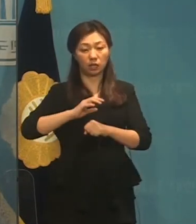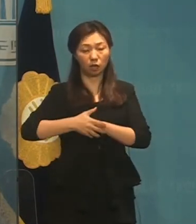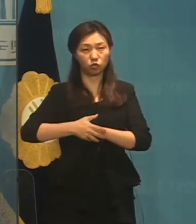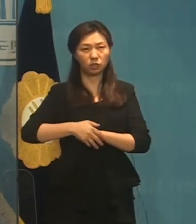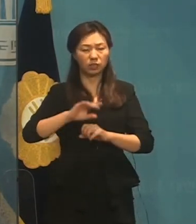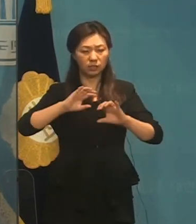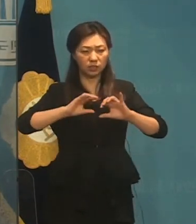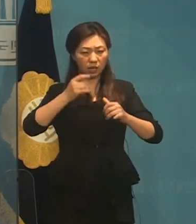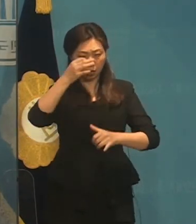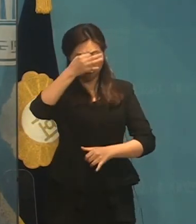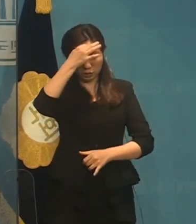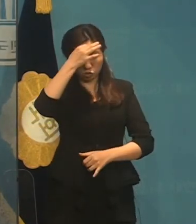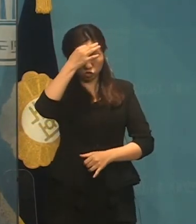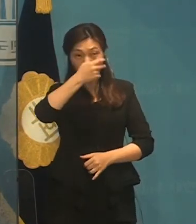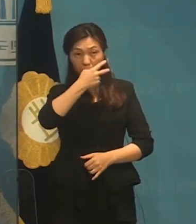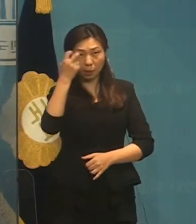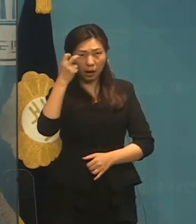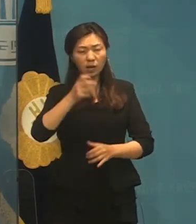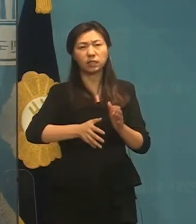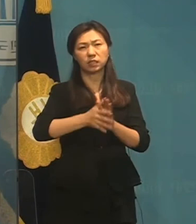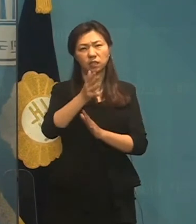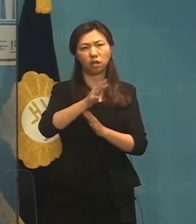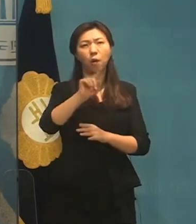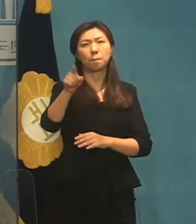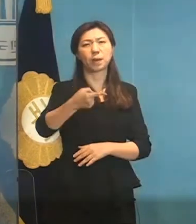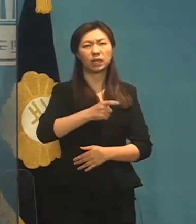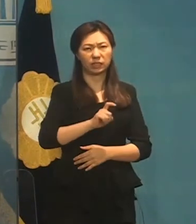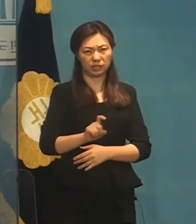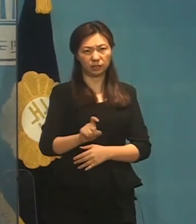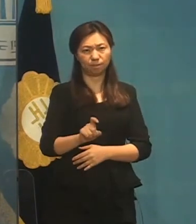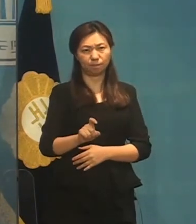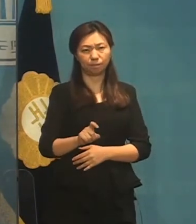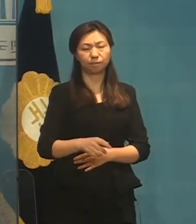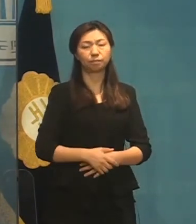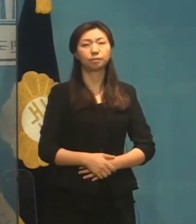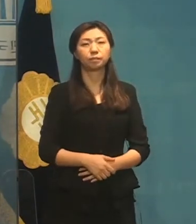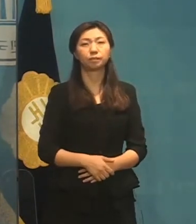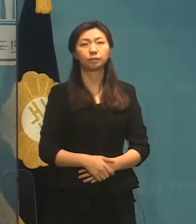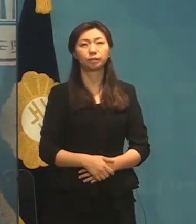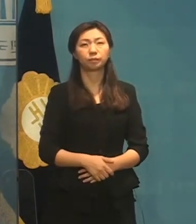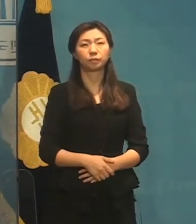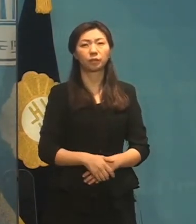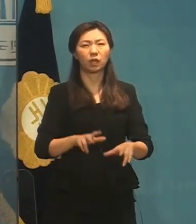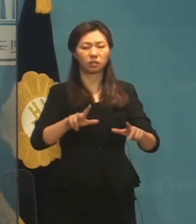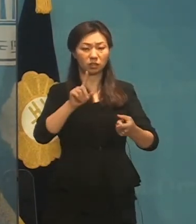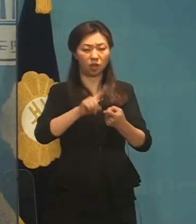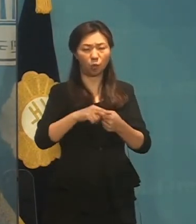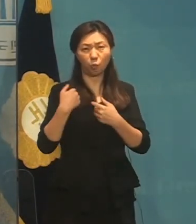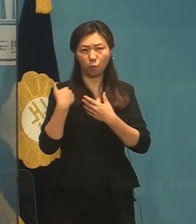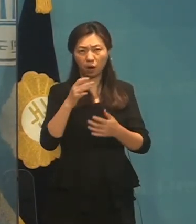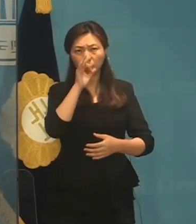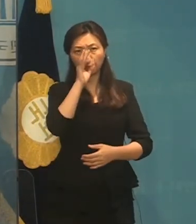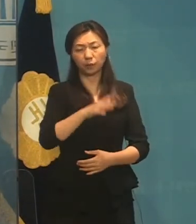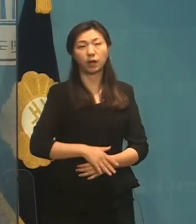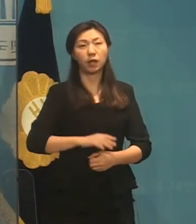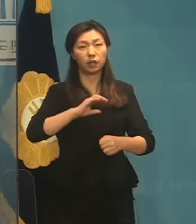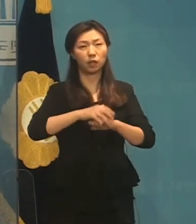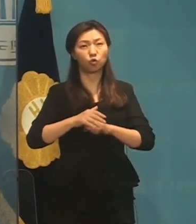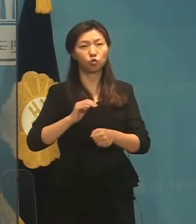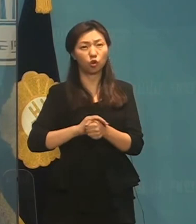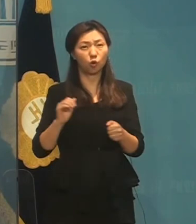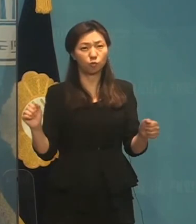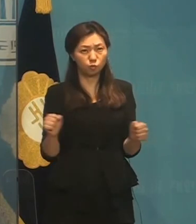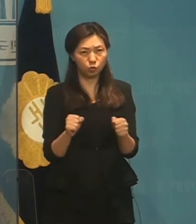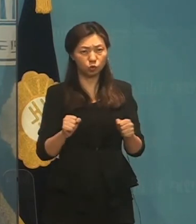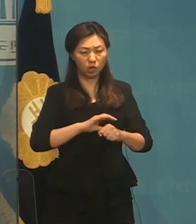순위에서 180개 도시 중 110위에 머물러 있습니다. 이대로는 안 됩니다. 대구 경북을 반드시